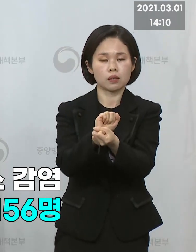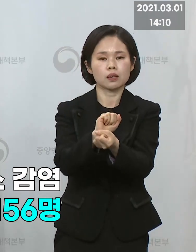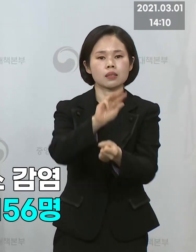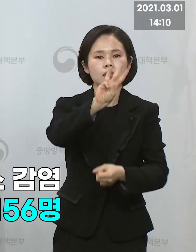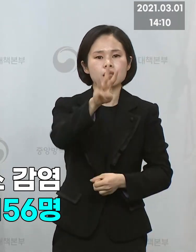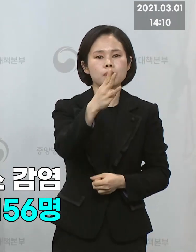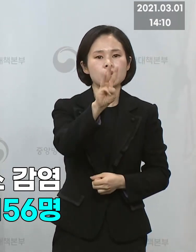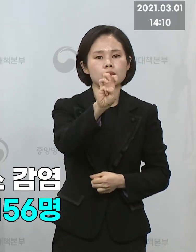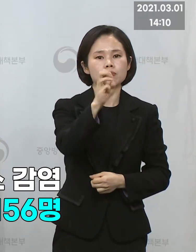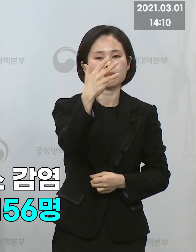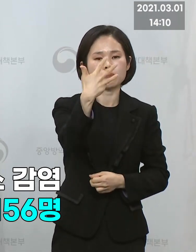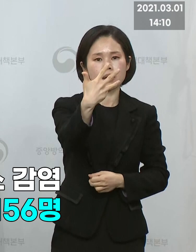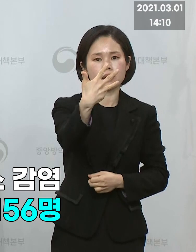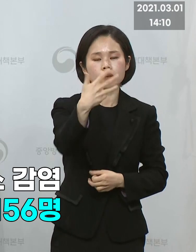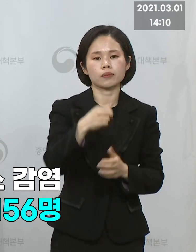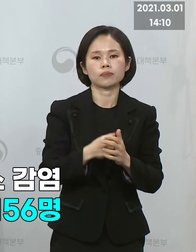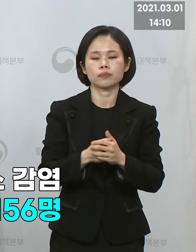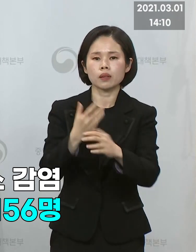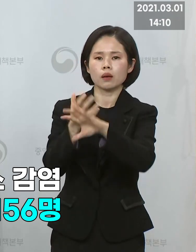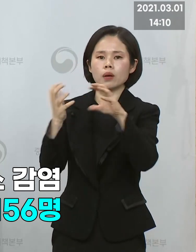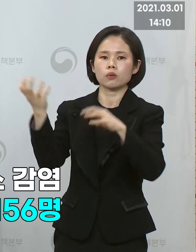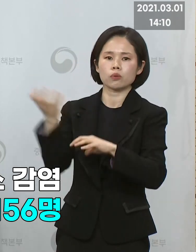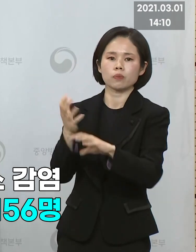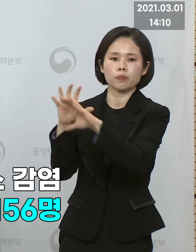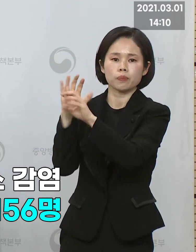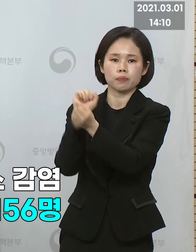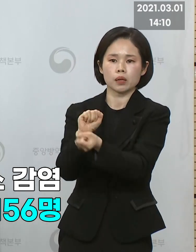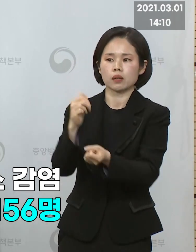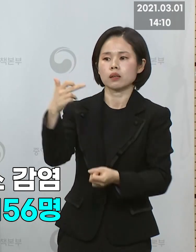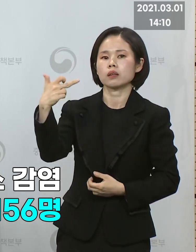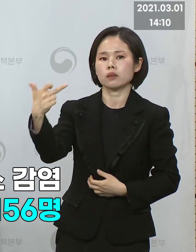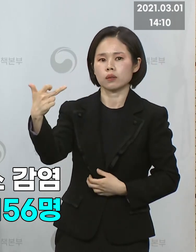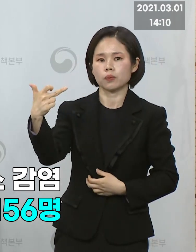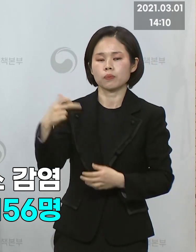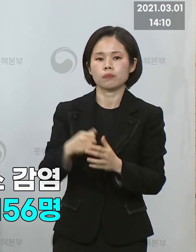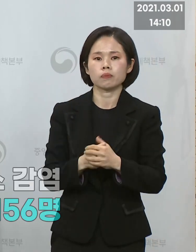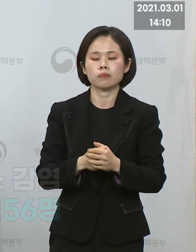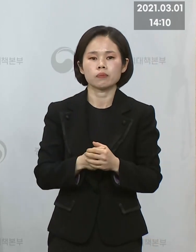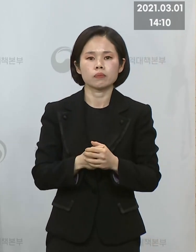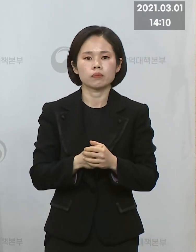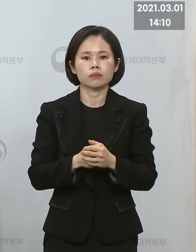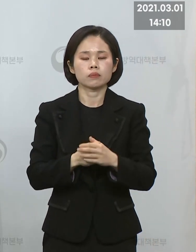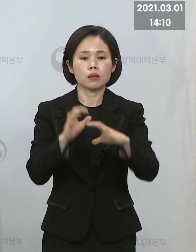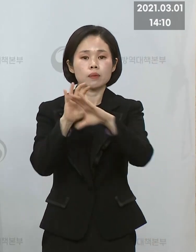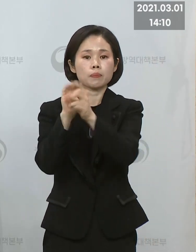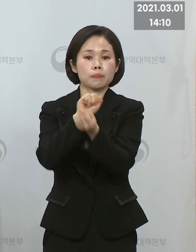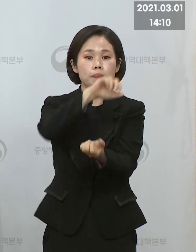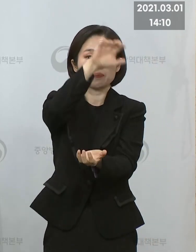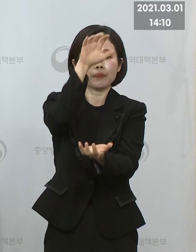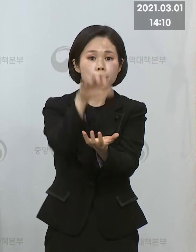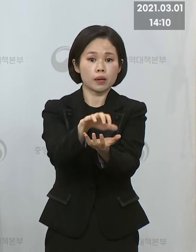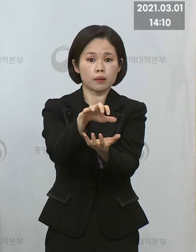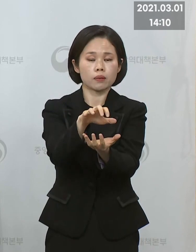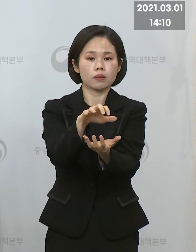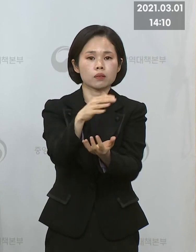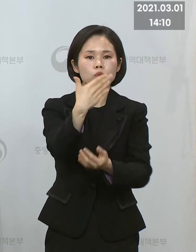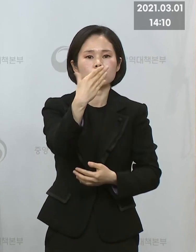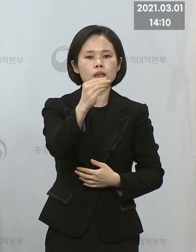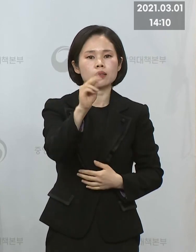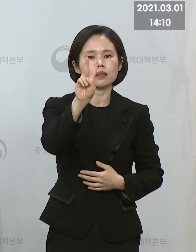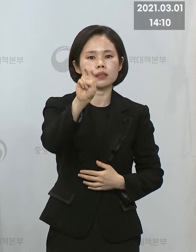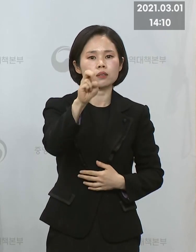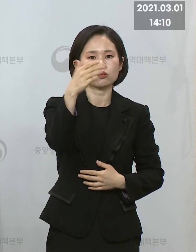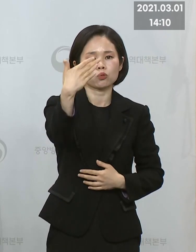확진자는 338명이며 해외 유입 사례는 17명이 확인되어 현재까지 총 누적 확진자 수는